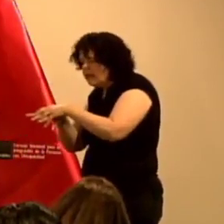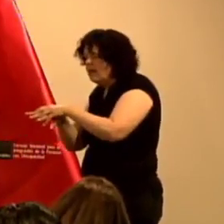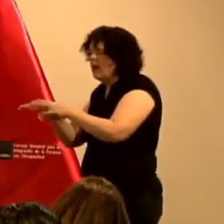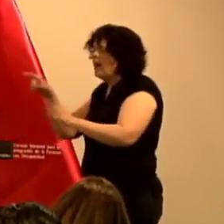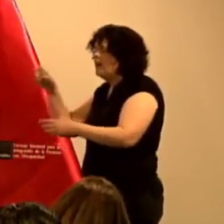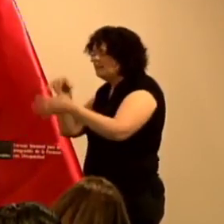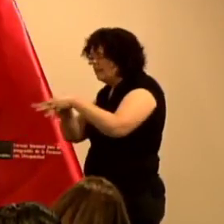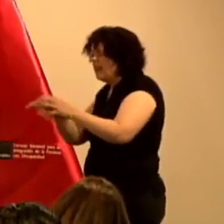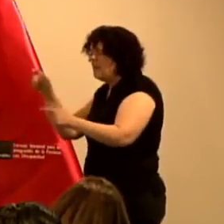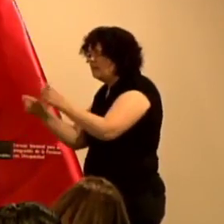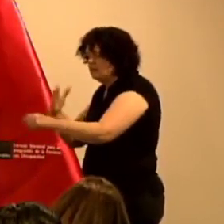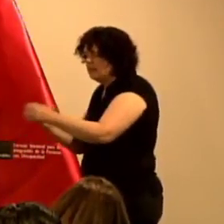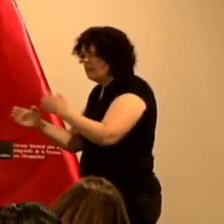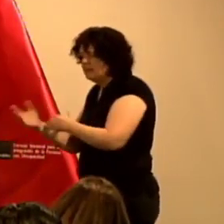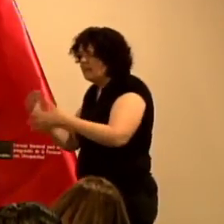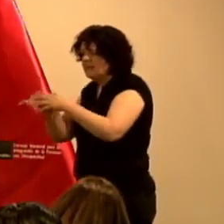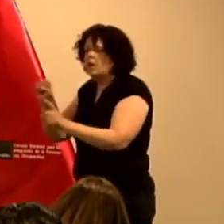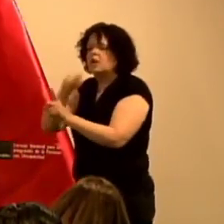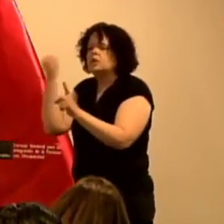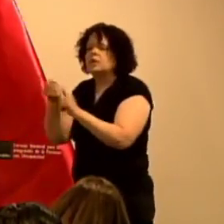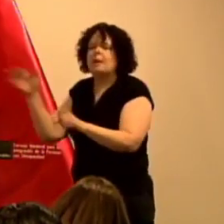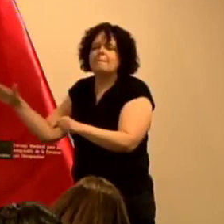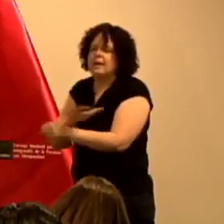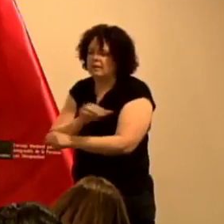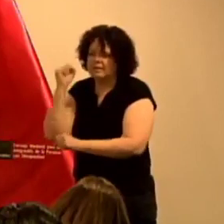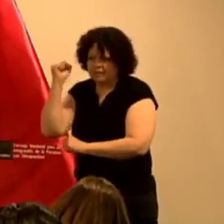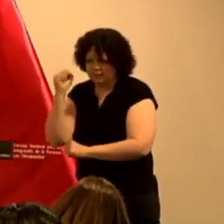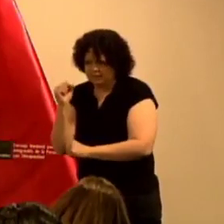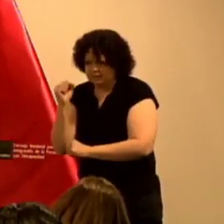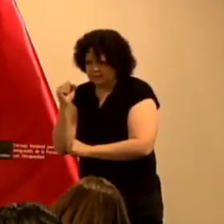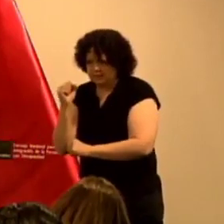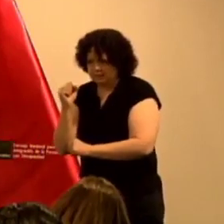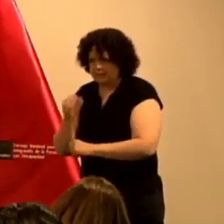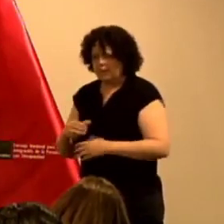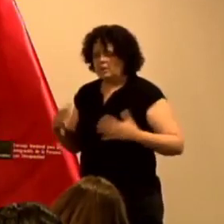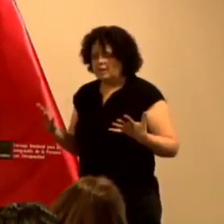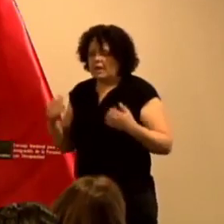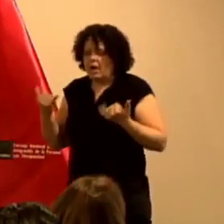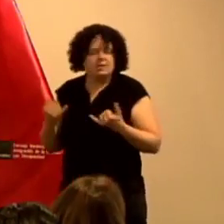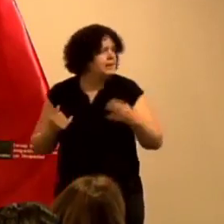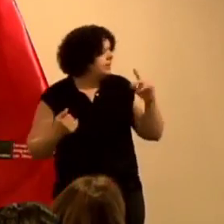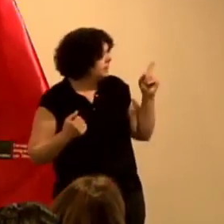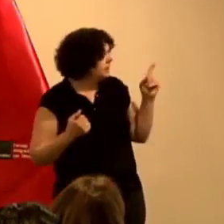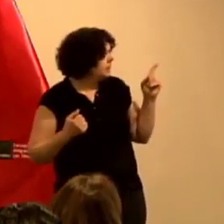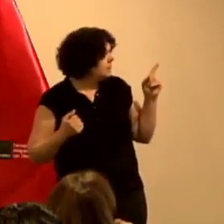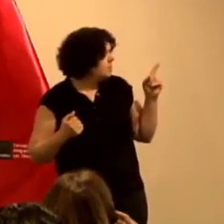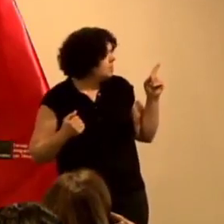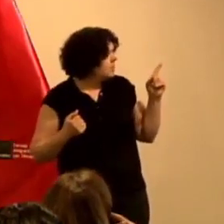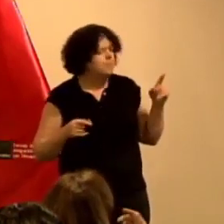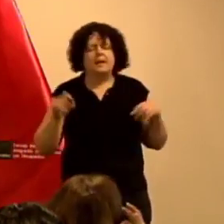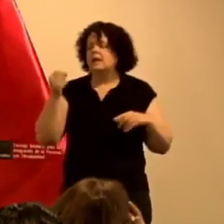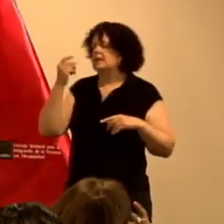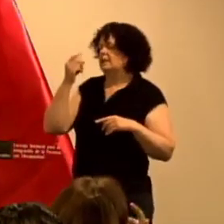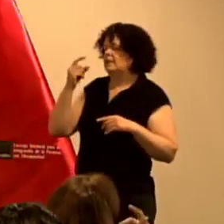miembros plenos de la sociedad. Pero para entenderlo mejor, ahí está la gráfica justamente,